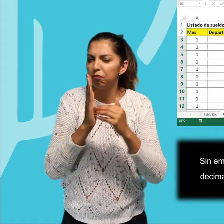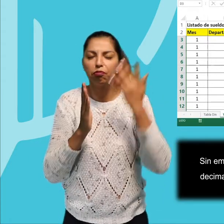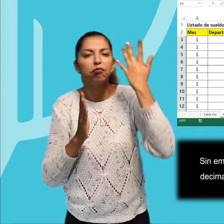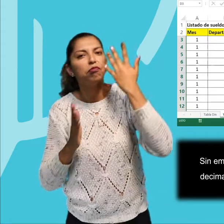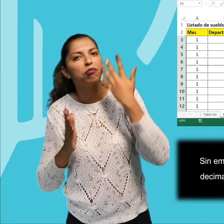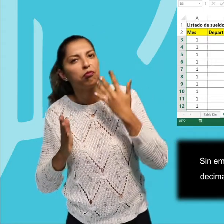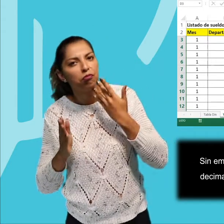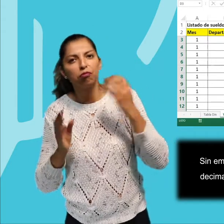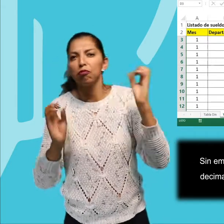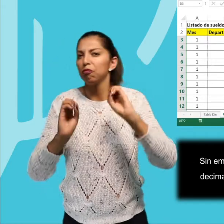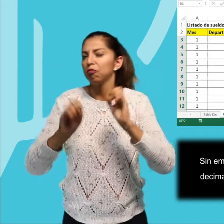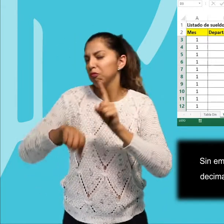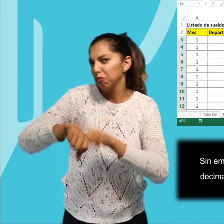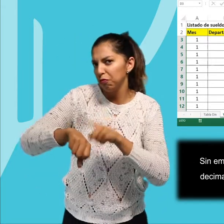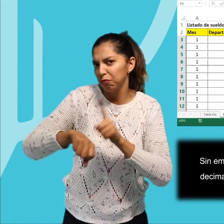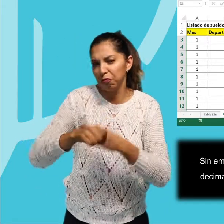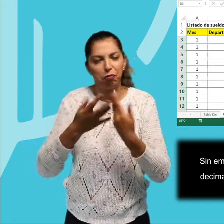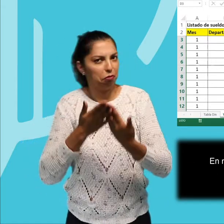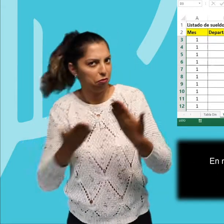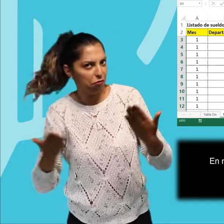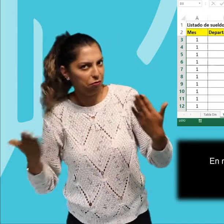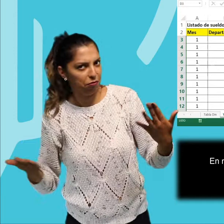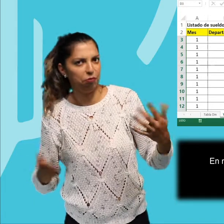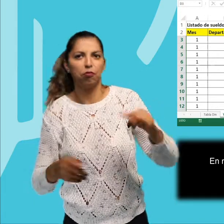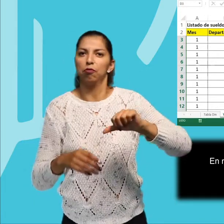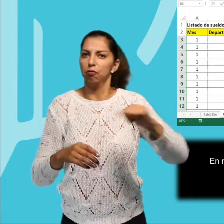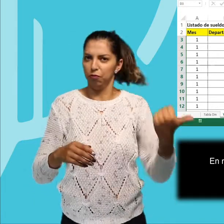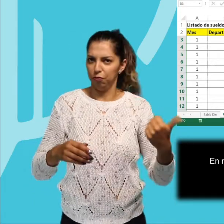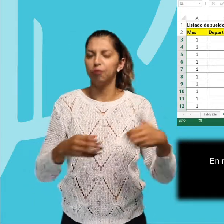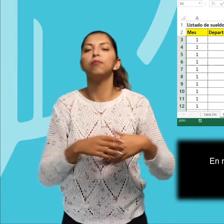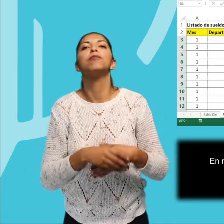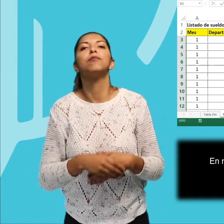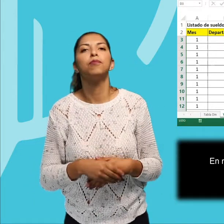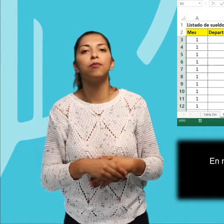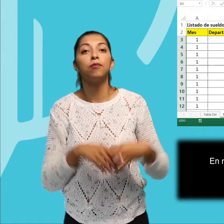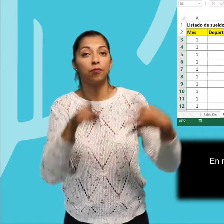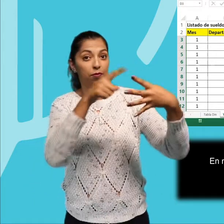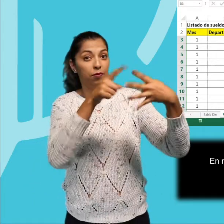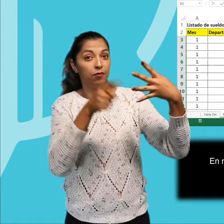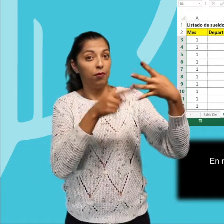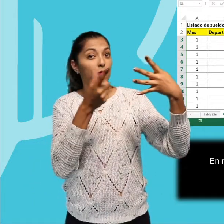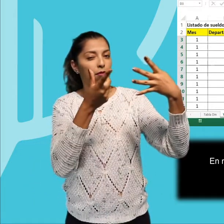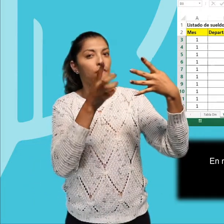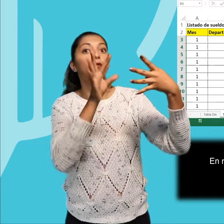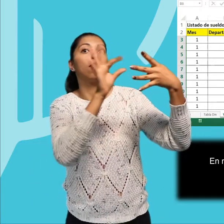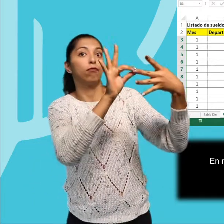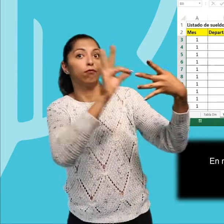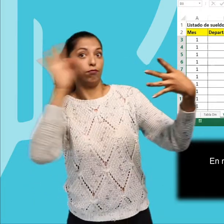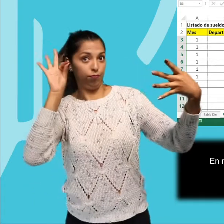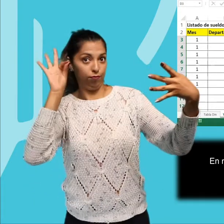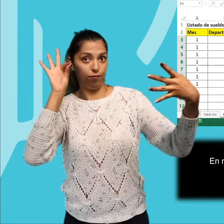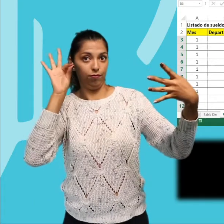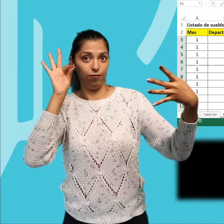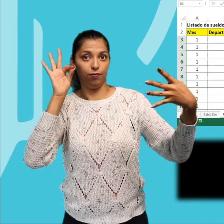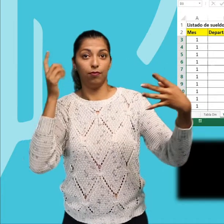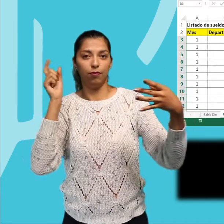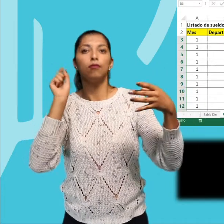o hora, entre otros. En nuestro caso, vamos a seleccionar la opción que sean números decimales.